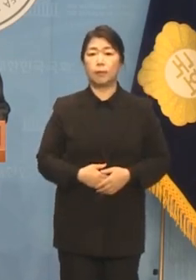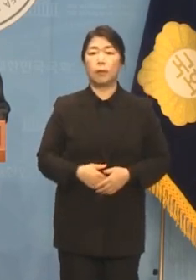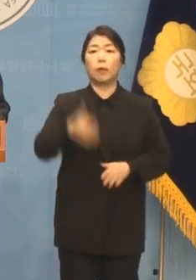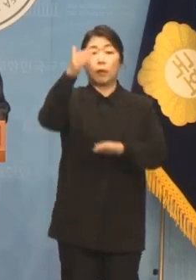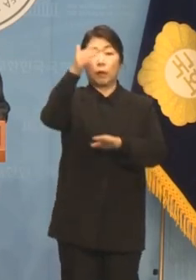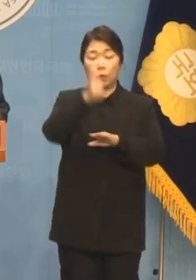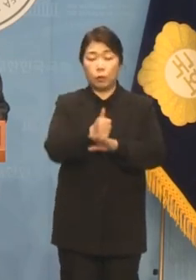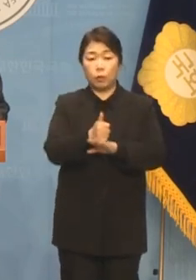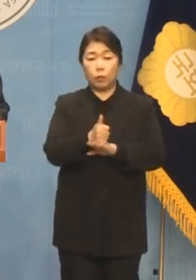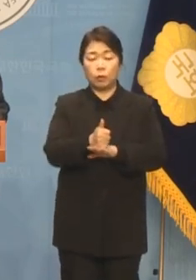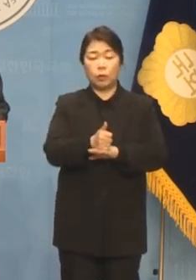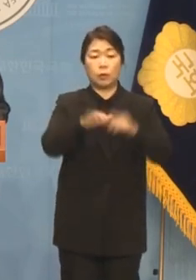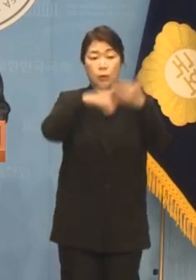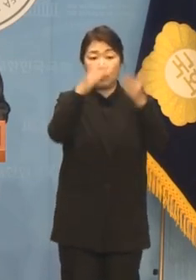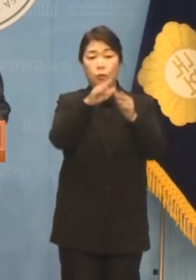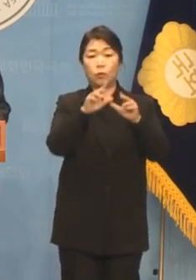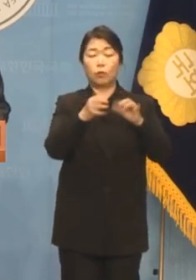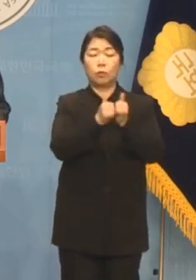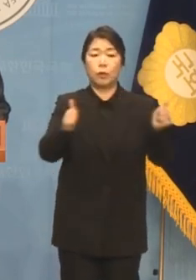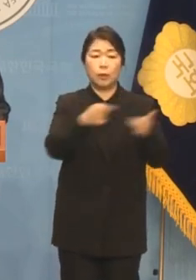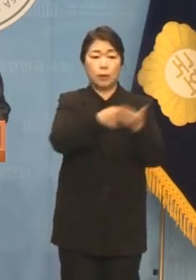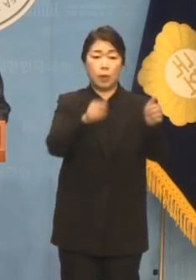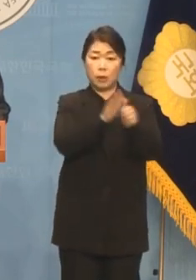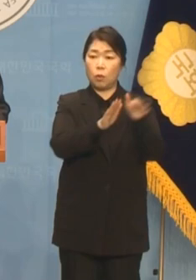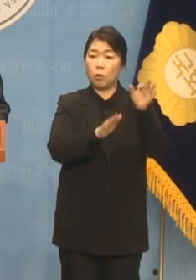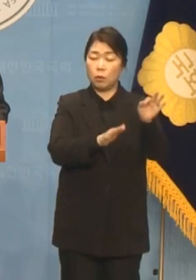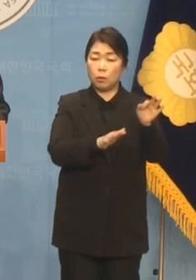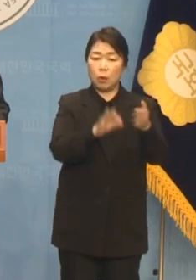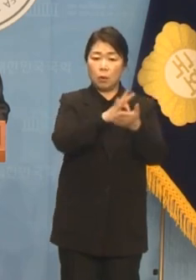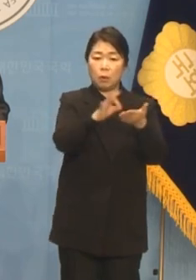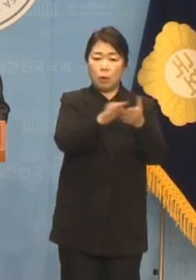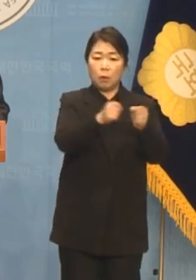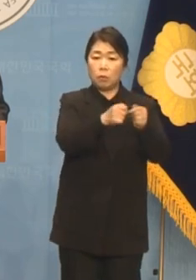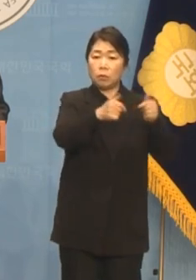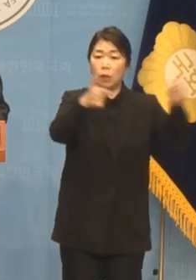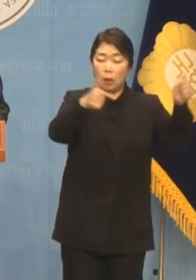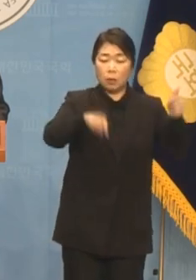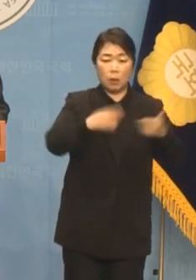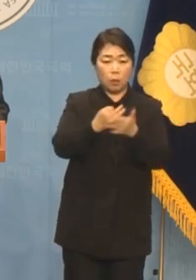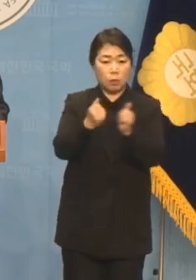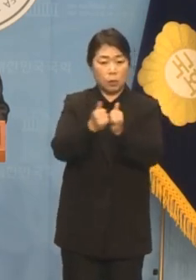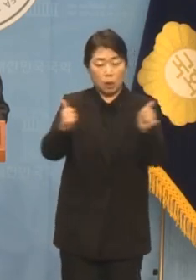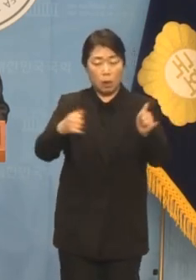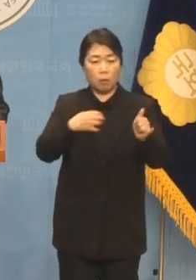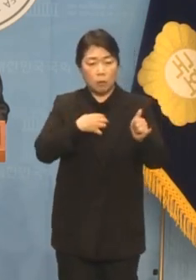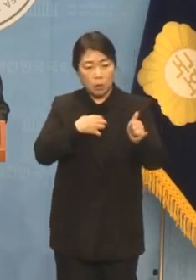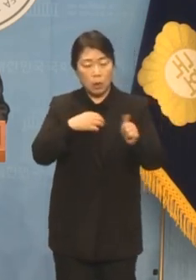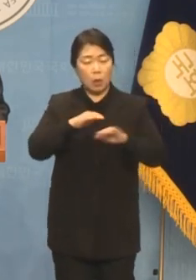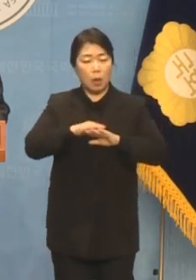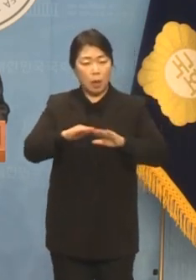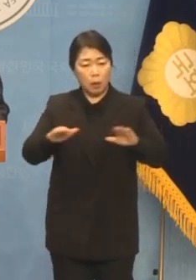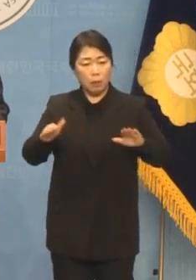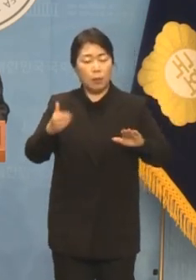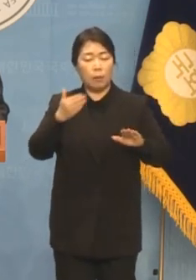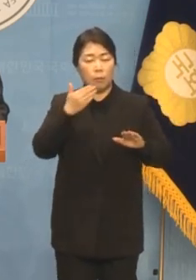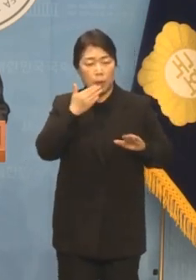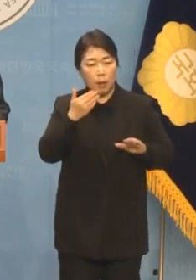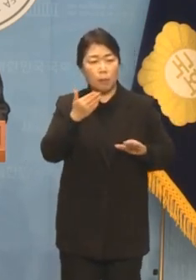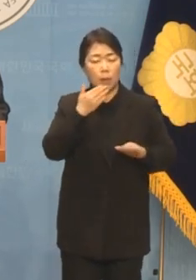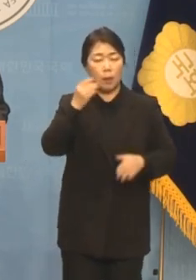결국 전국민 재난 정으로 소비가 늘어나고 소상공인 자영업자들의 위기 극복의 마중물이 될